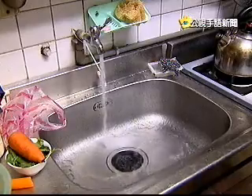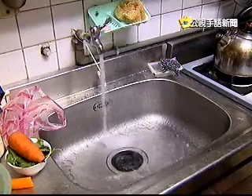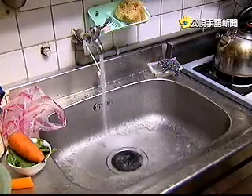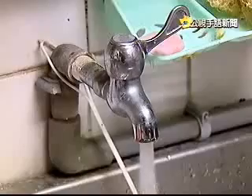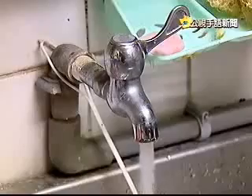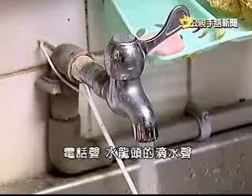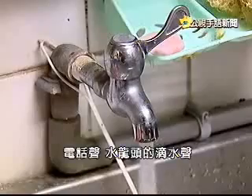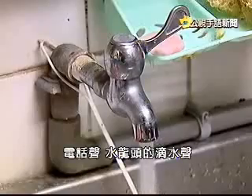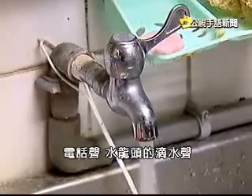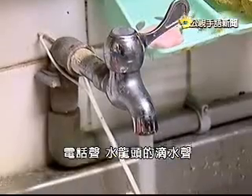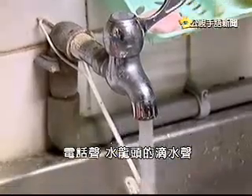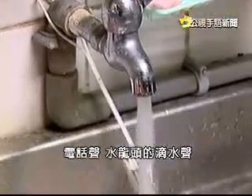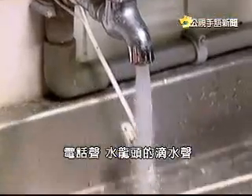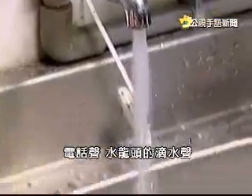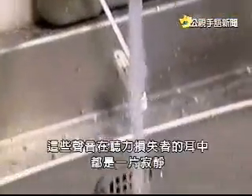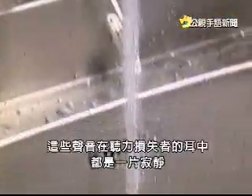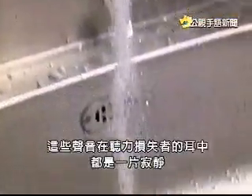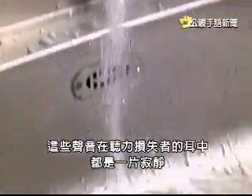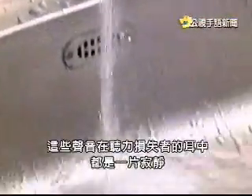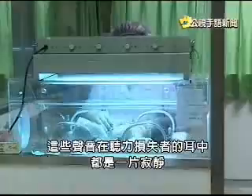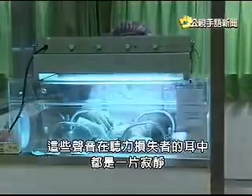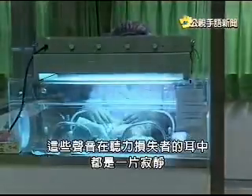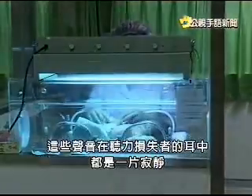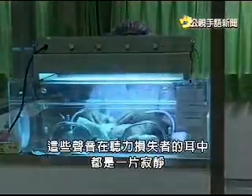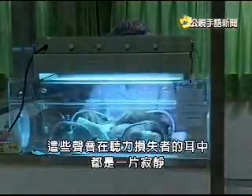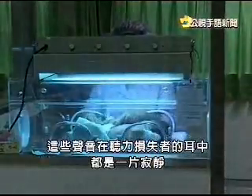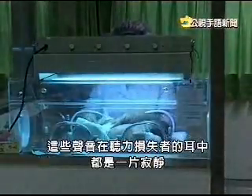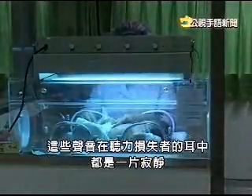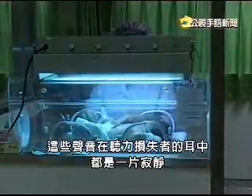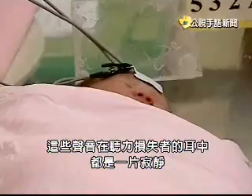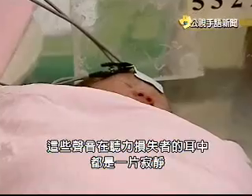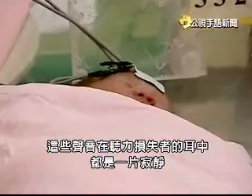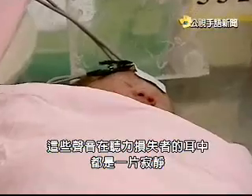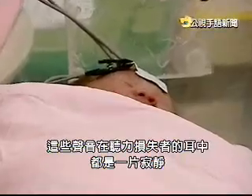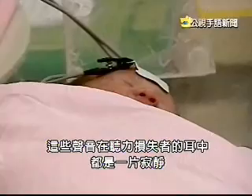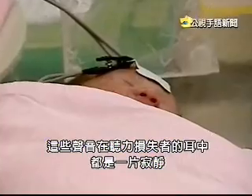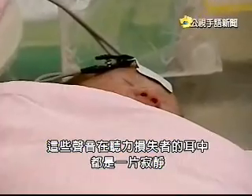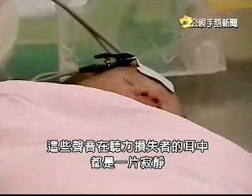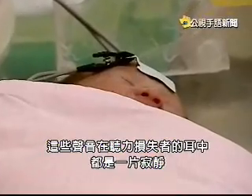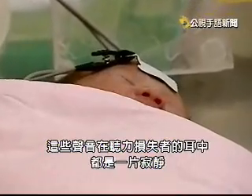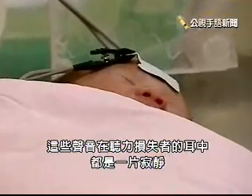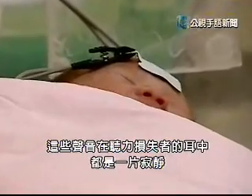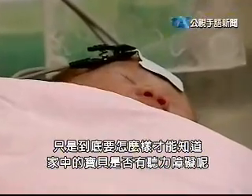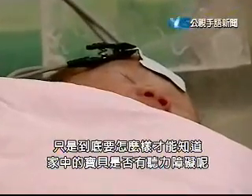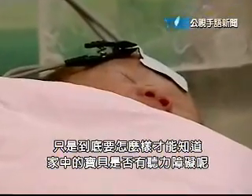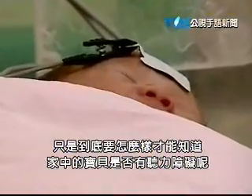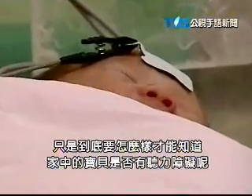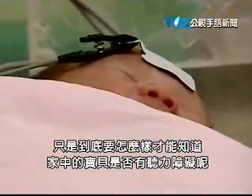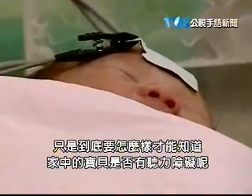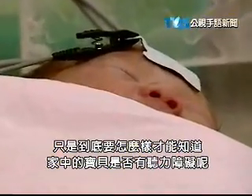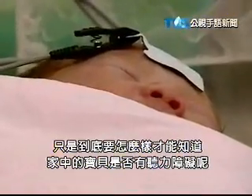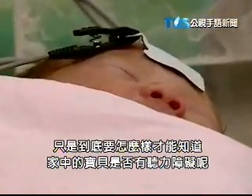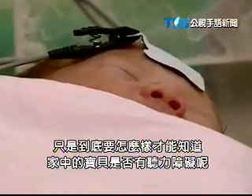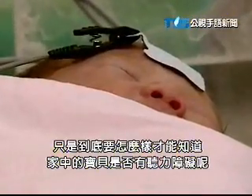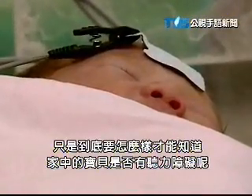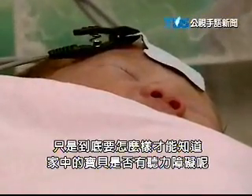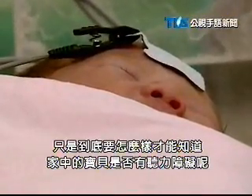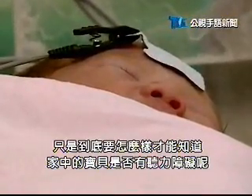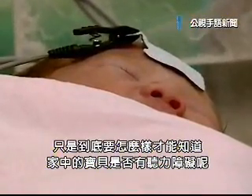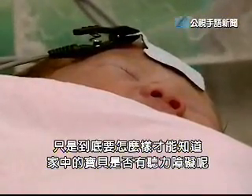噪声、水龙头的滴水声，这些声音在听力损失者的耳中都是一片寂静。只是到底要怎么样才能知道家中的宝贝是